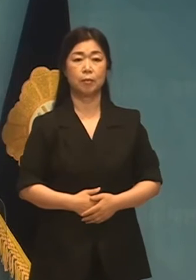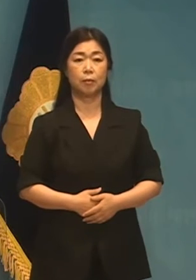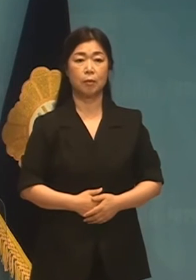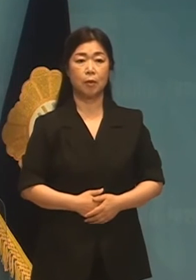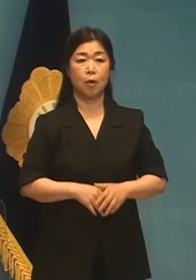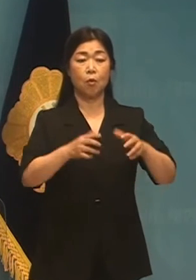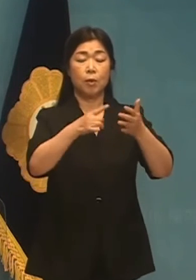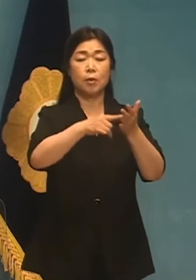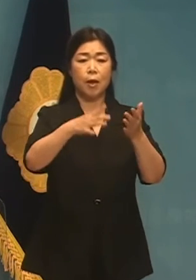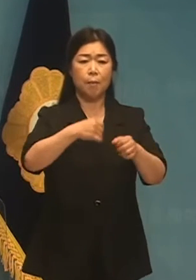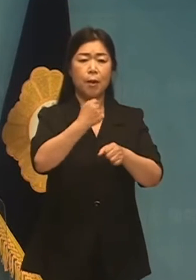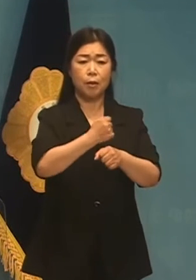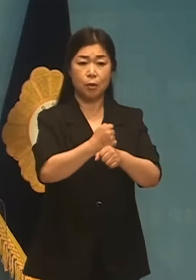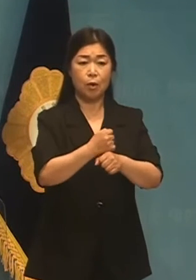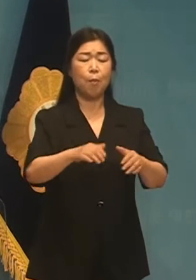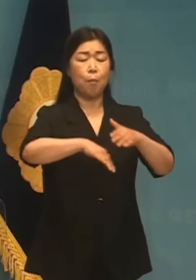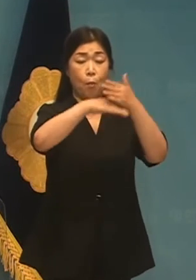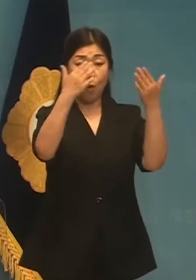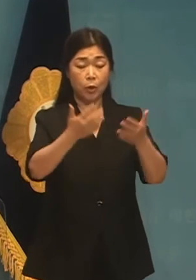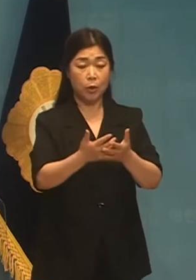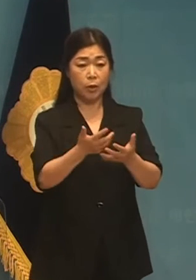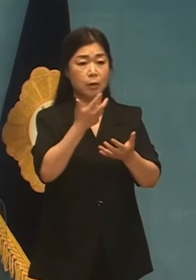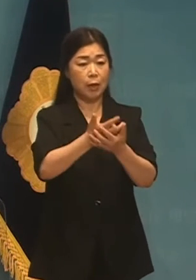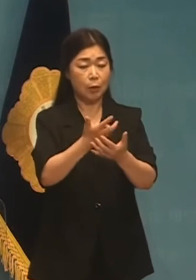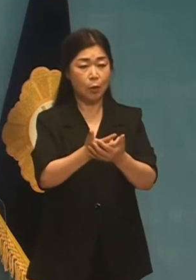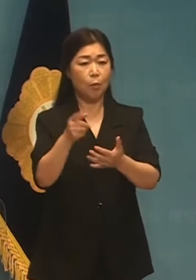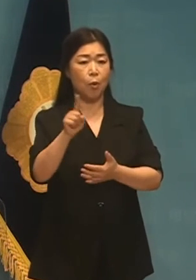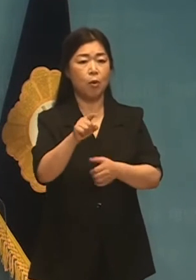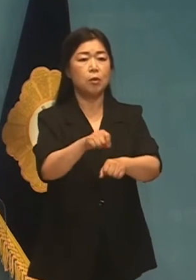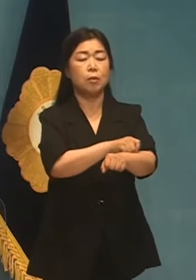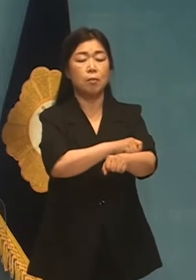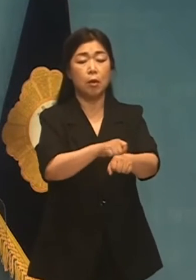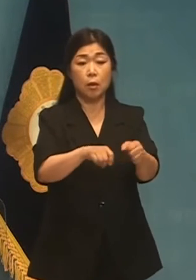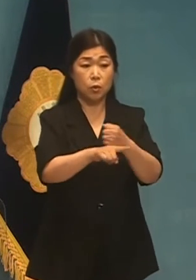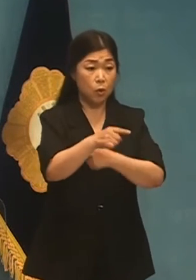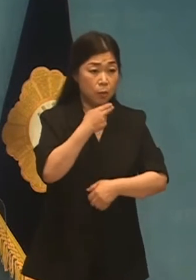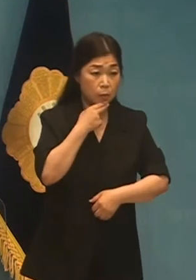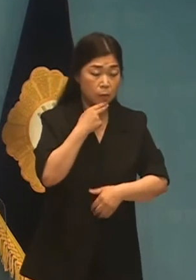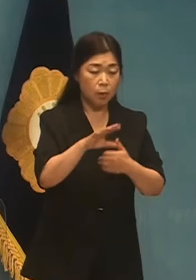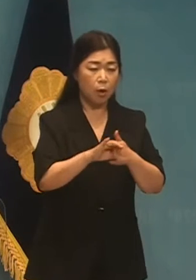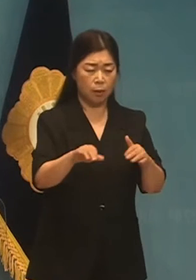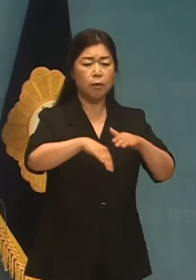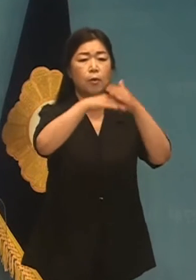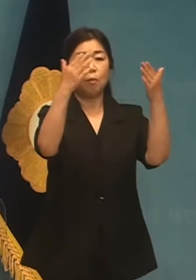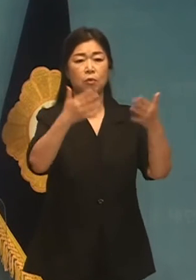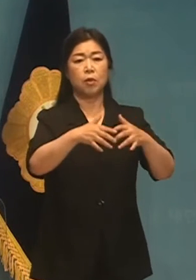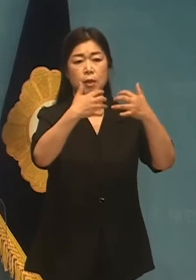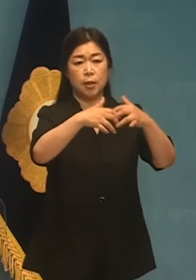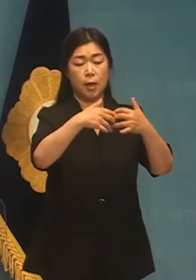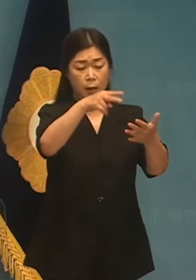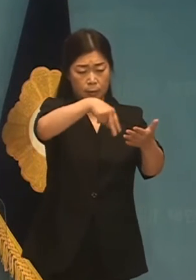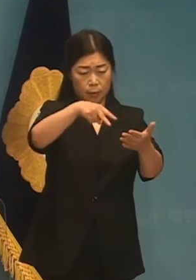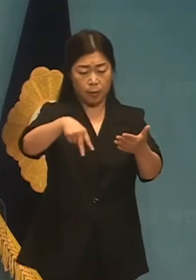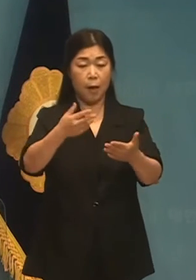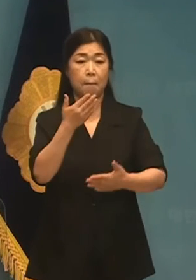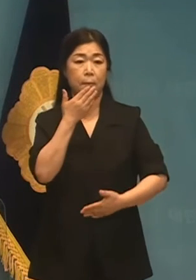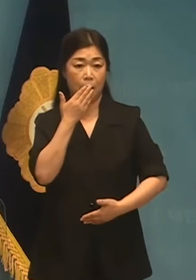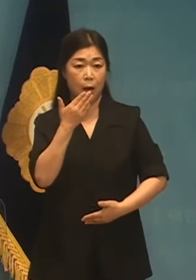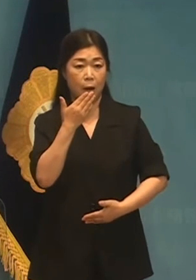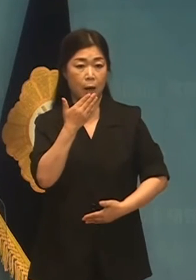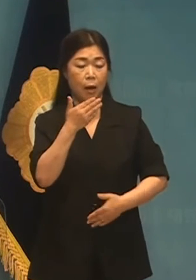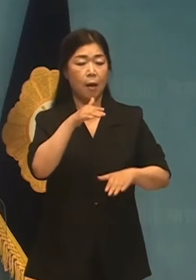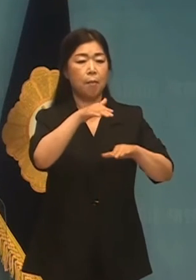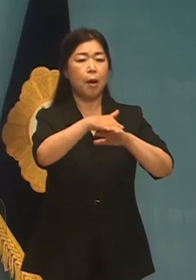국민 세금으로 만든 모든 데이터는 특별한 사정이 없는 한 전부 기계가 읽을 수 있는